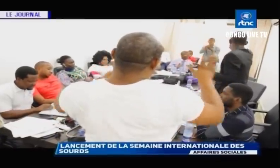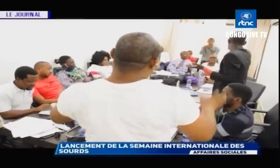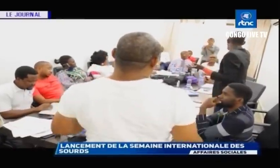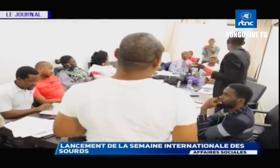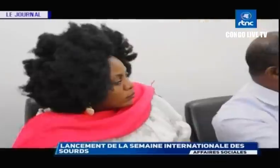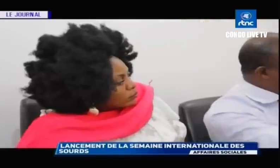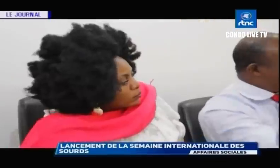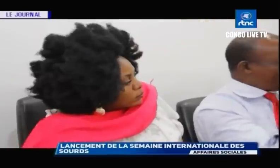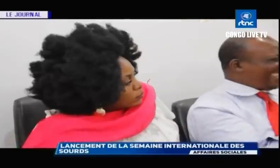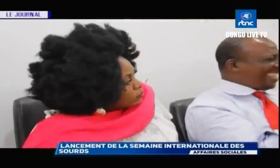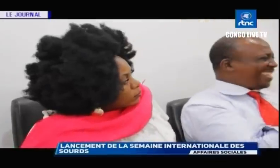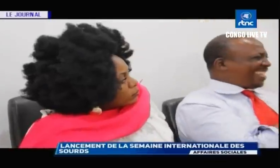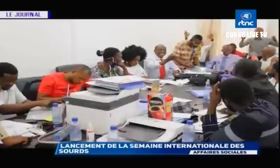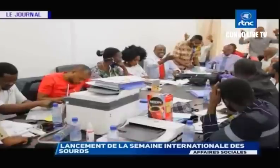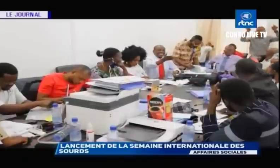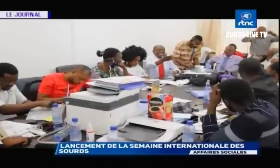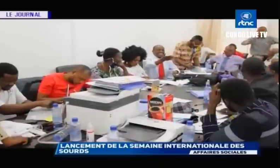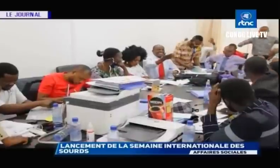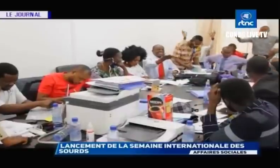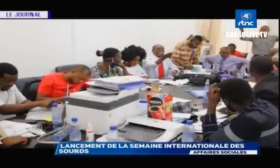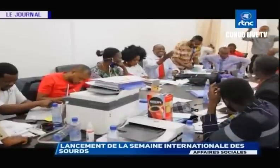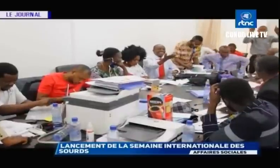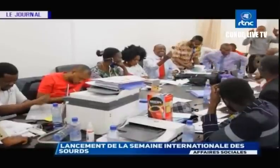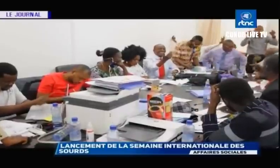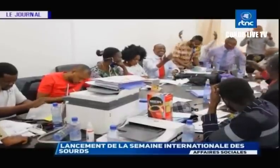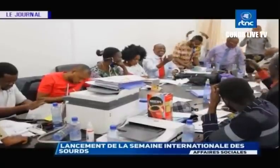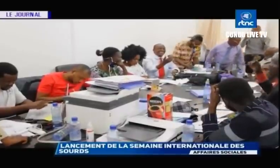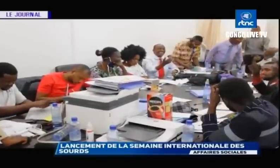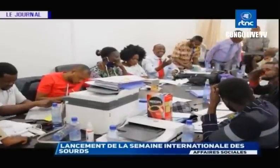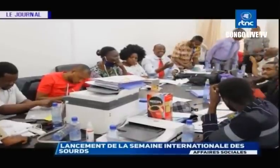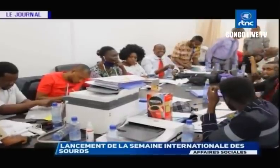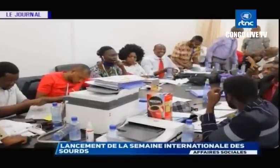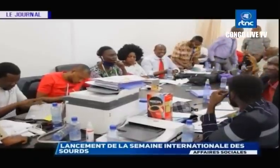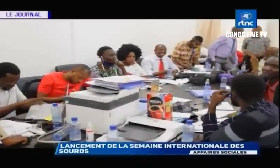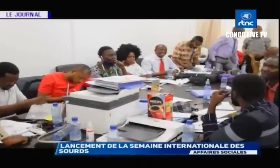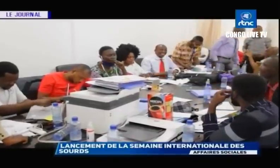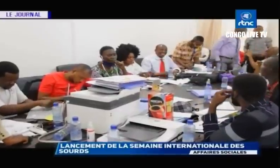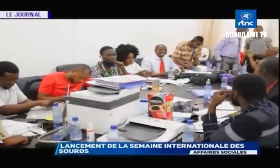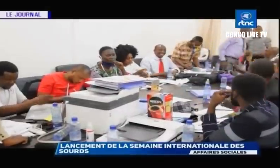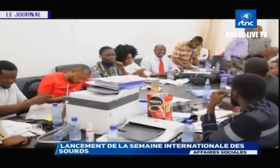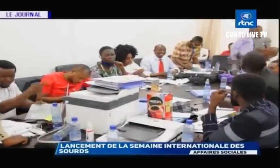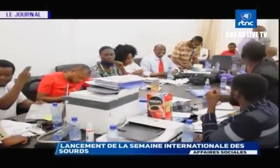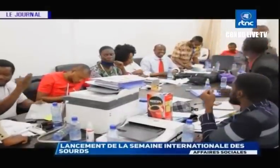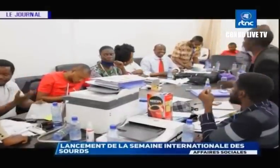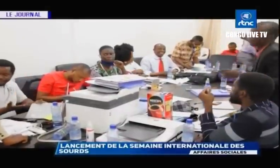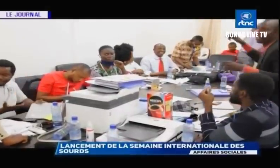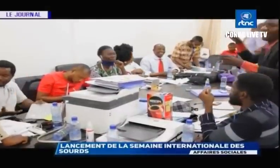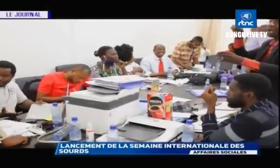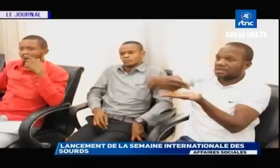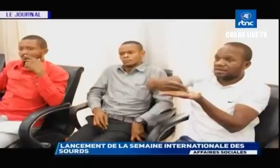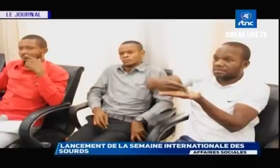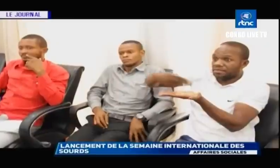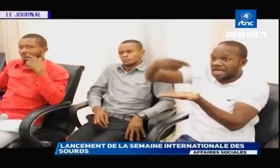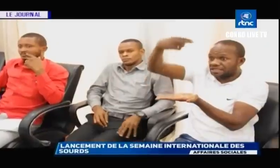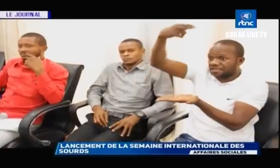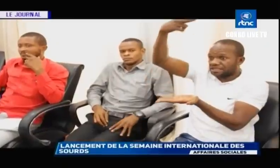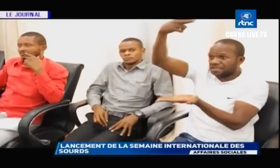s'exprimer en langue des signes. C'est pour sensibiliser le grand public et pour vulgariser, promouvoir et reconnaître en même